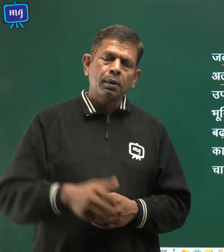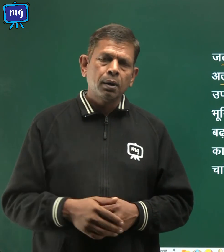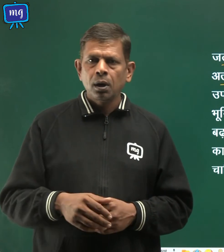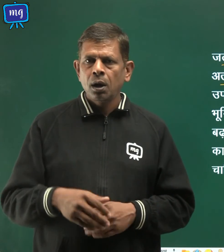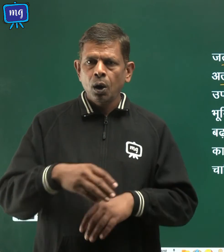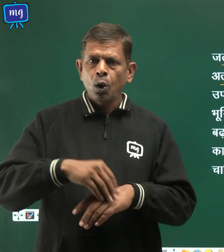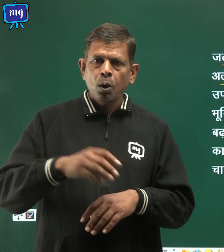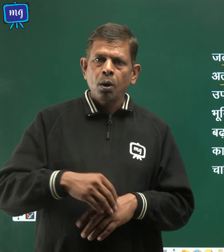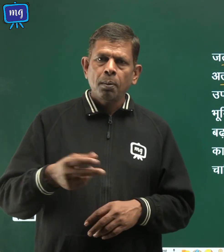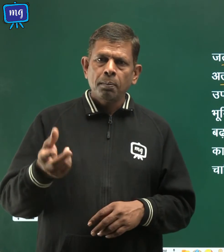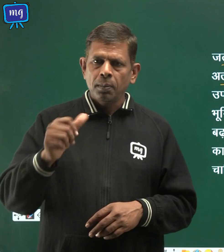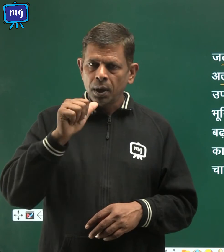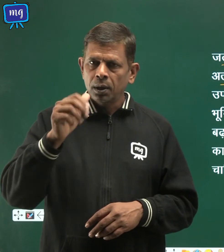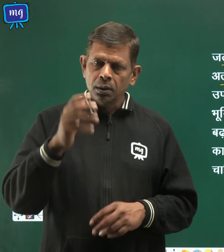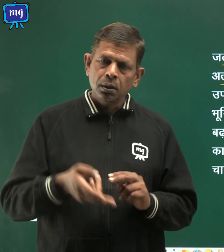भूमजल का